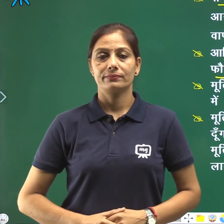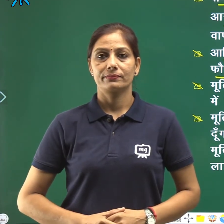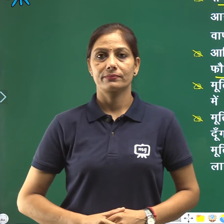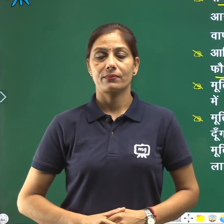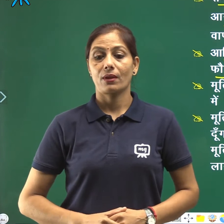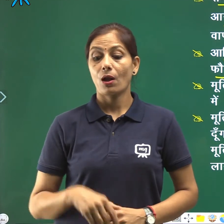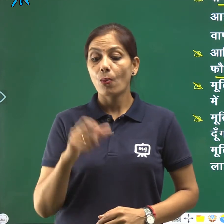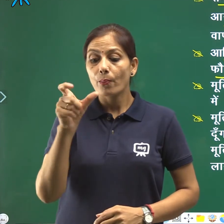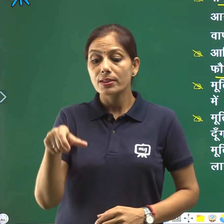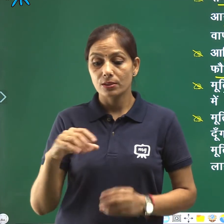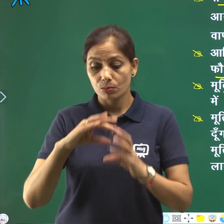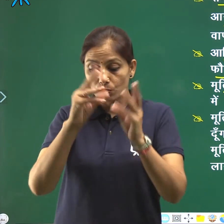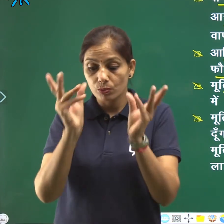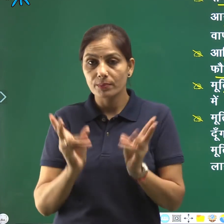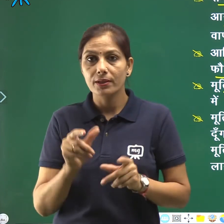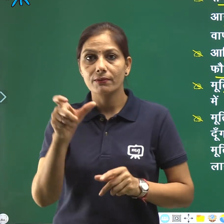मूर्तिकार